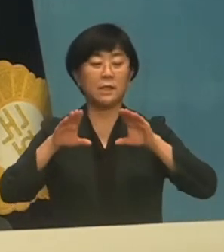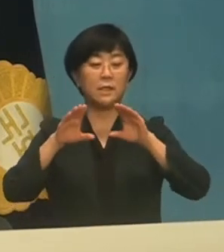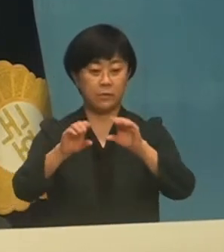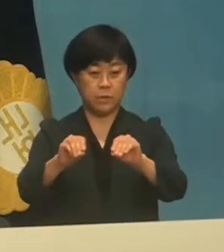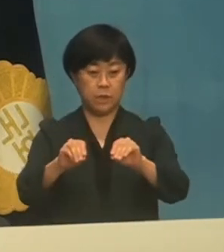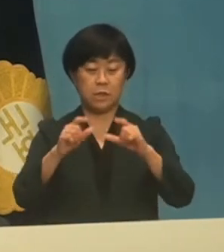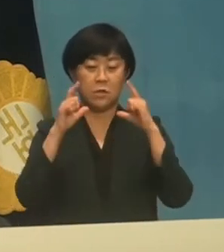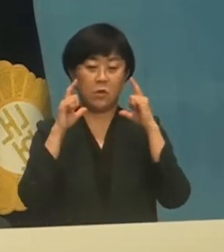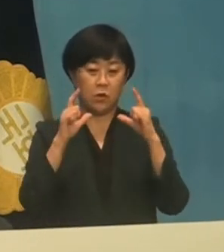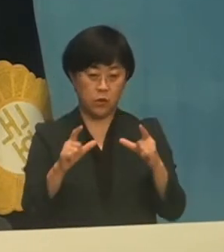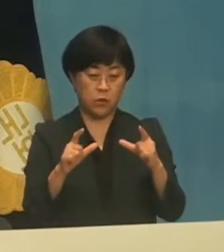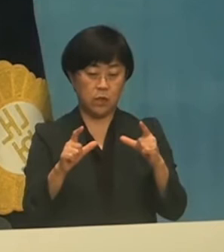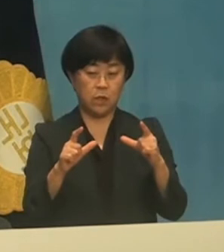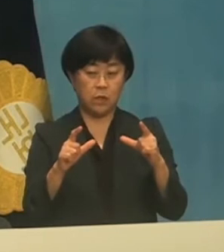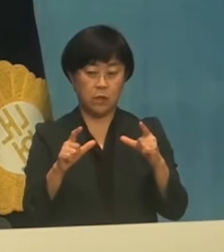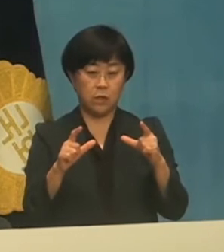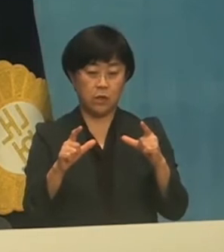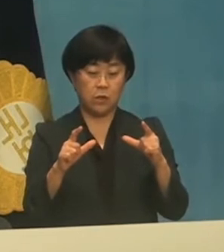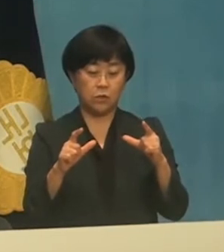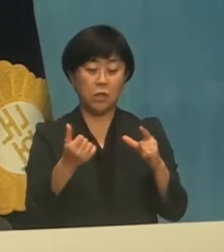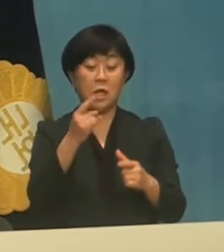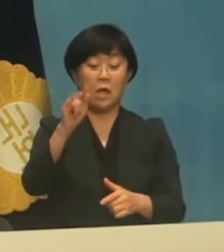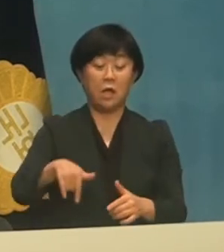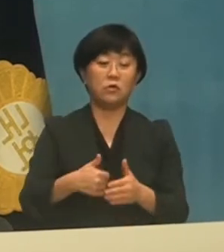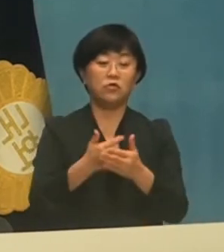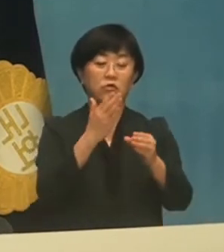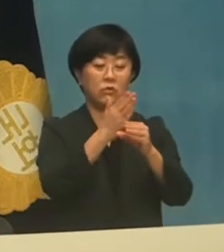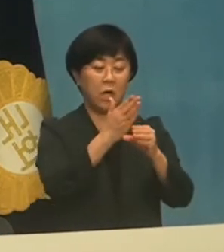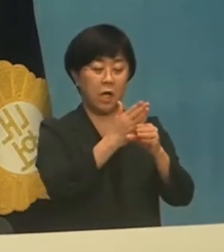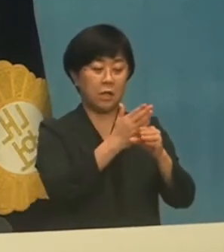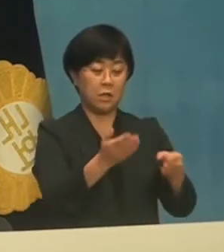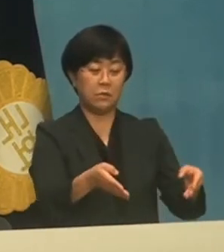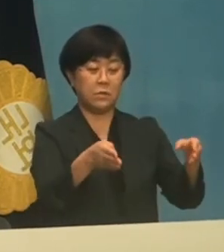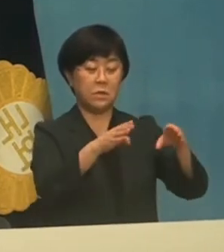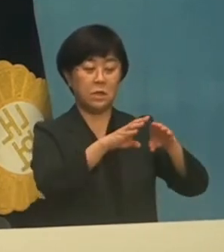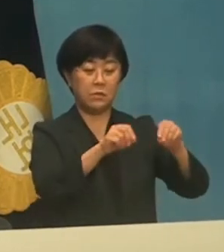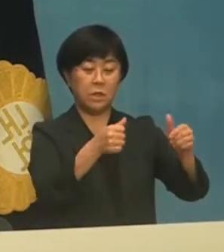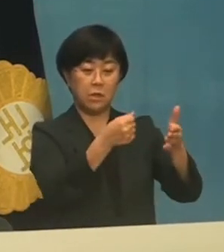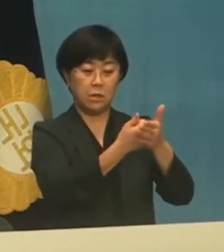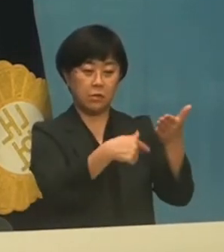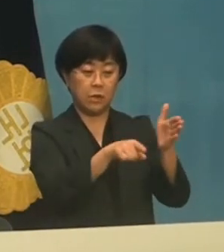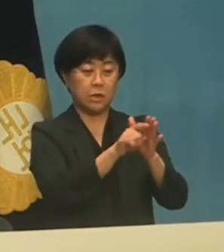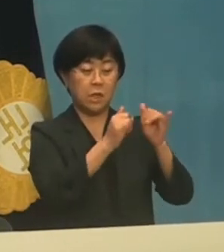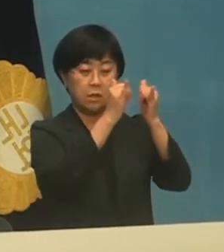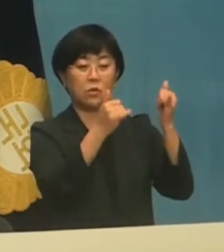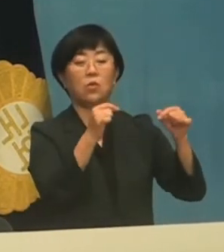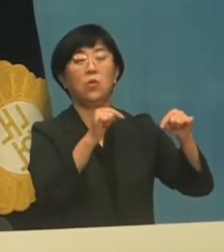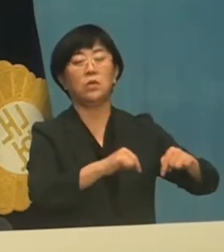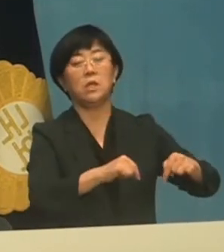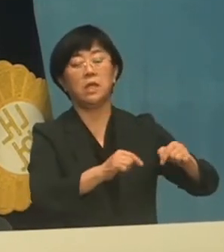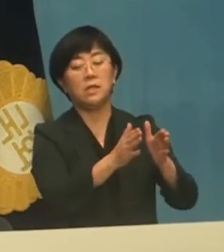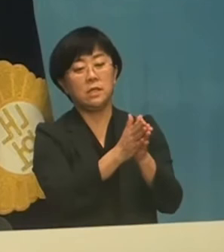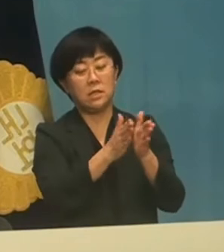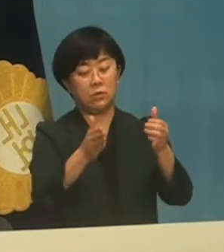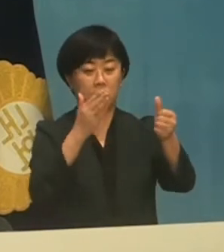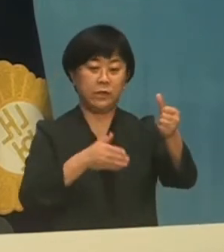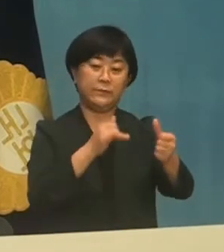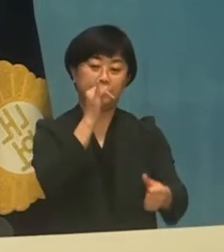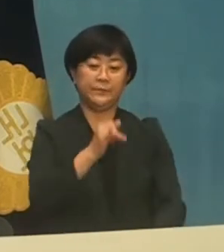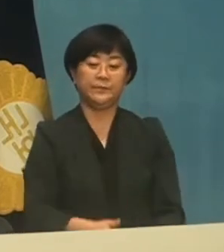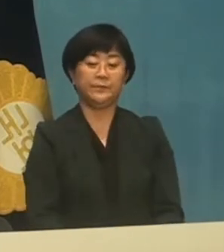선언을 이어나가 주시고 고준위 핵폐기물 중간 저장시설 입지 결정을 위한 사회적 논의에 물꼬를 터주시기